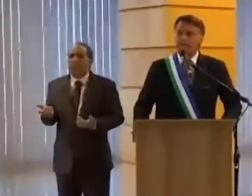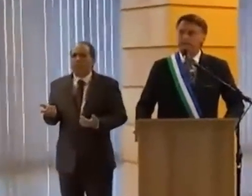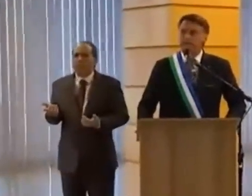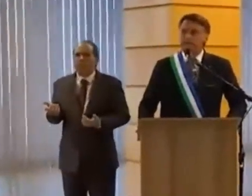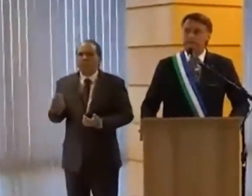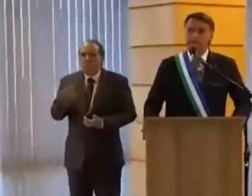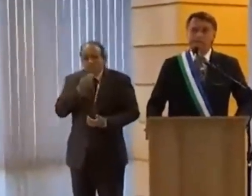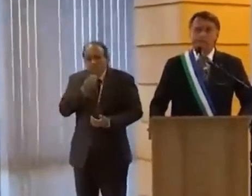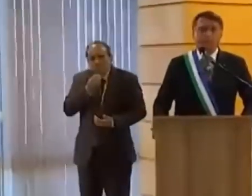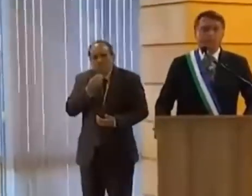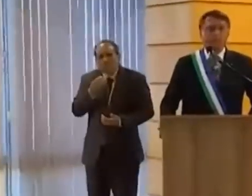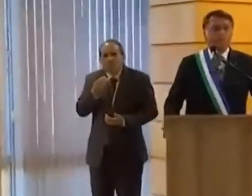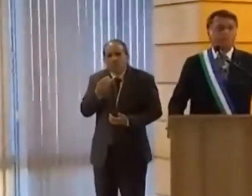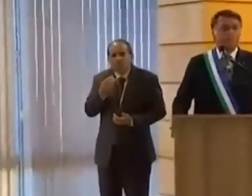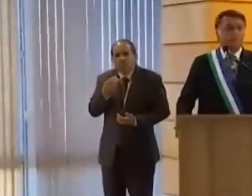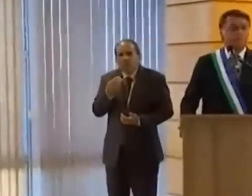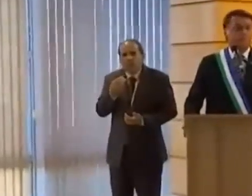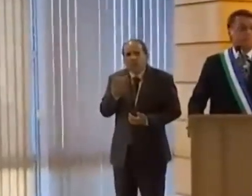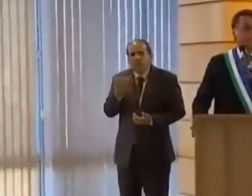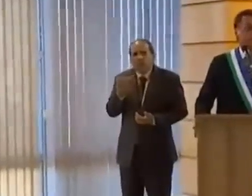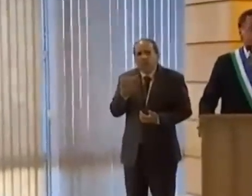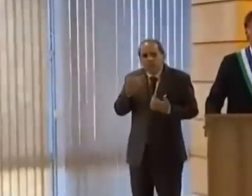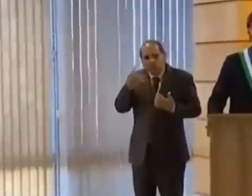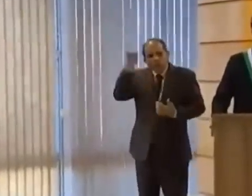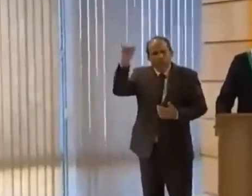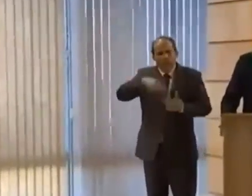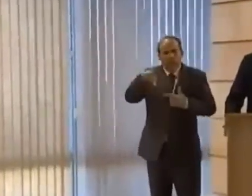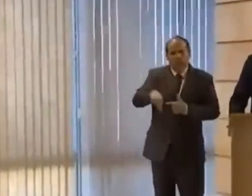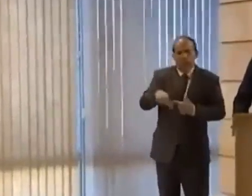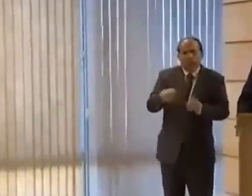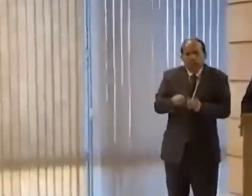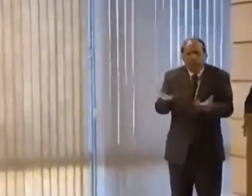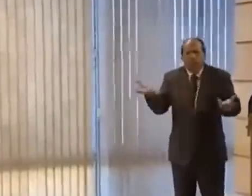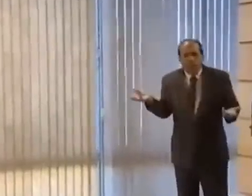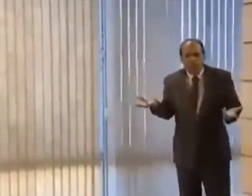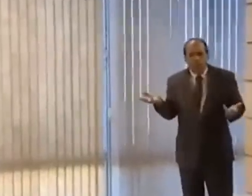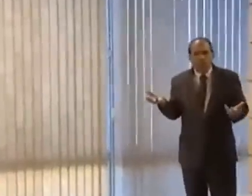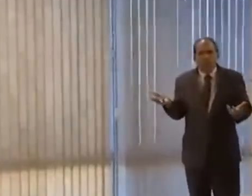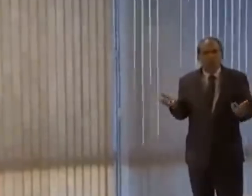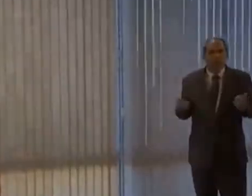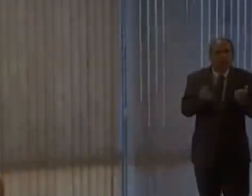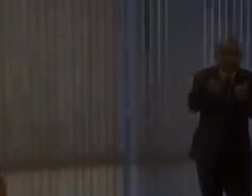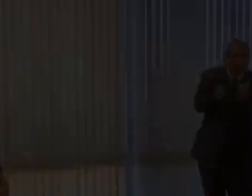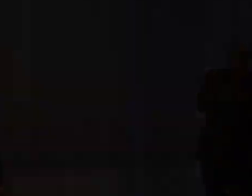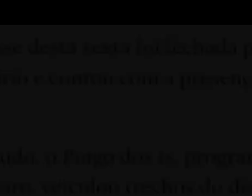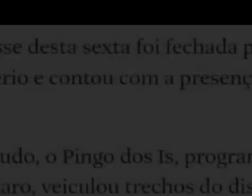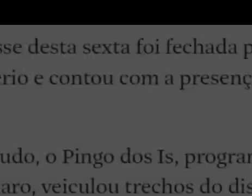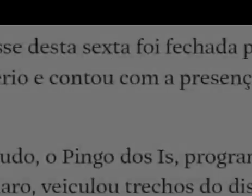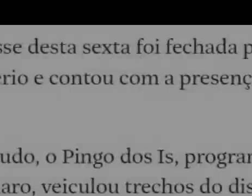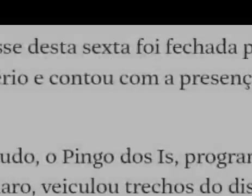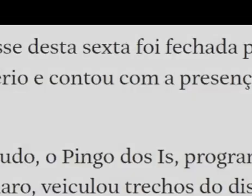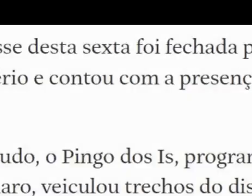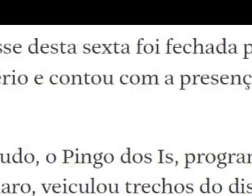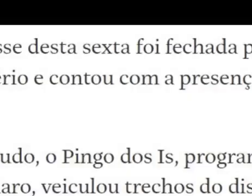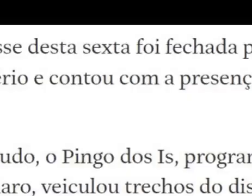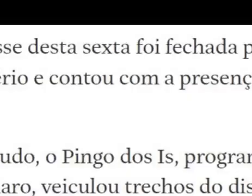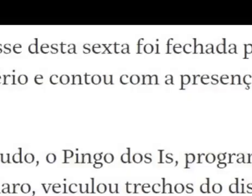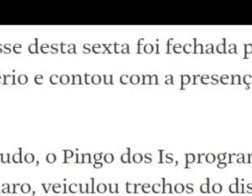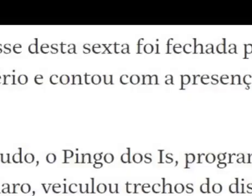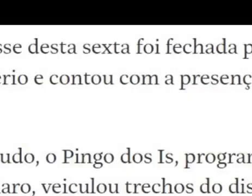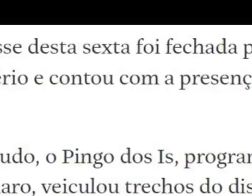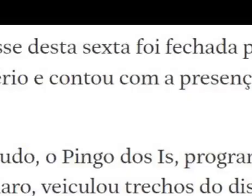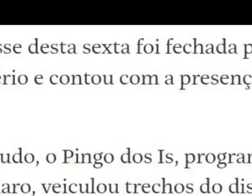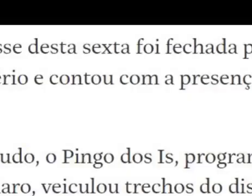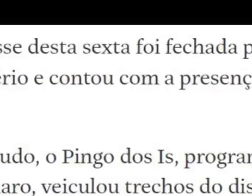para que chegássemos a esse ponto. Certas coisas não se conquistam para sempre. Aí a Folha conclui dizendo que eu